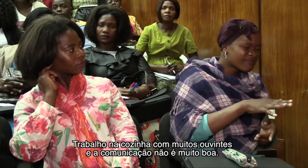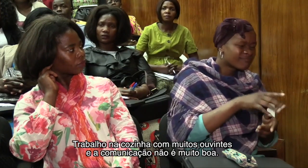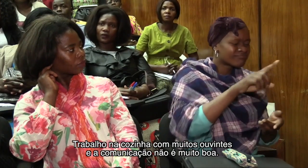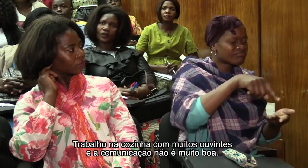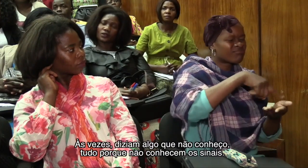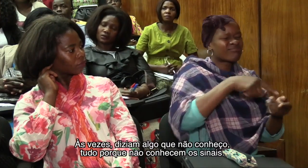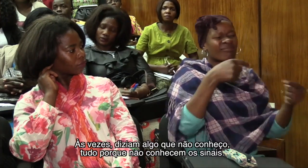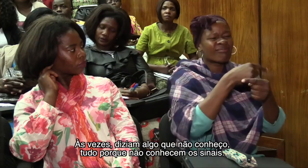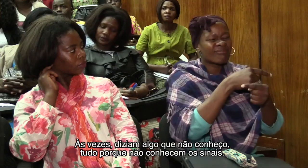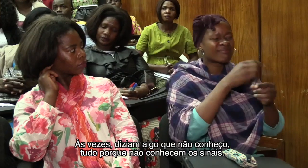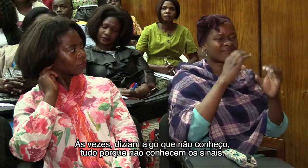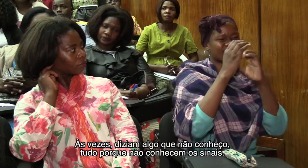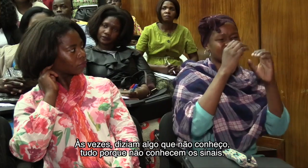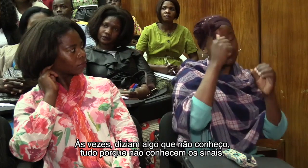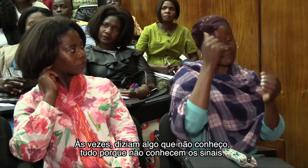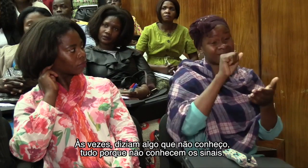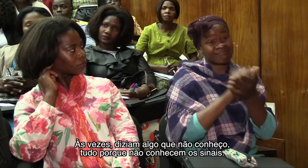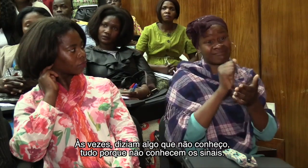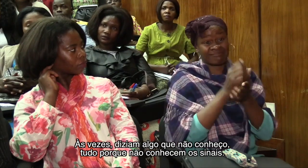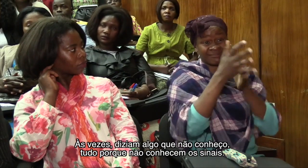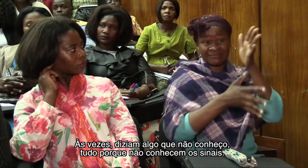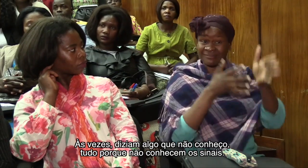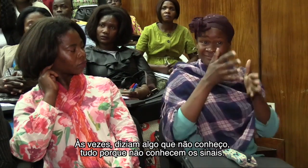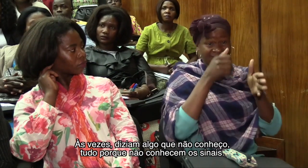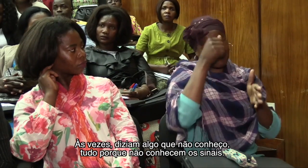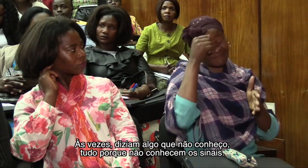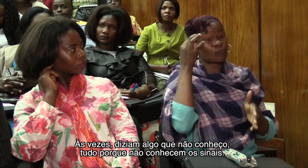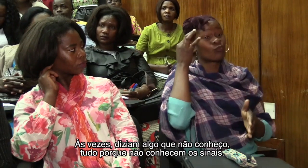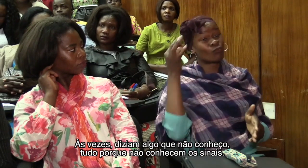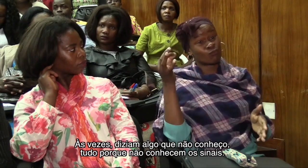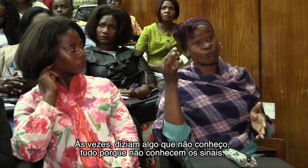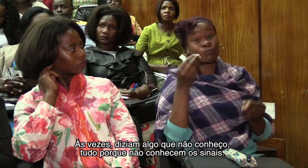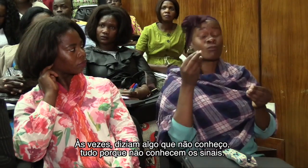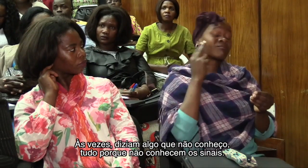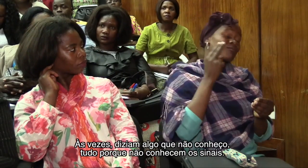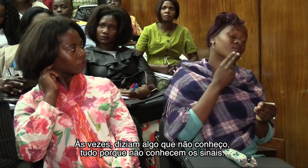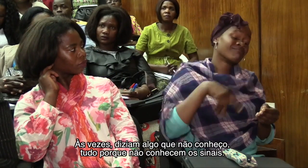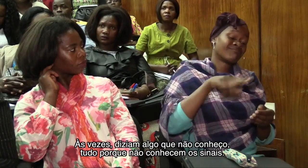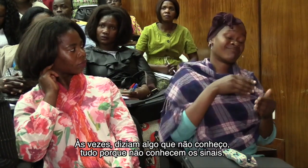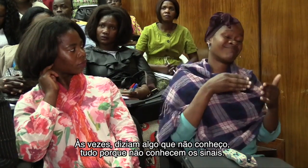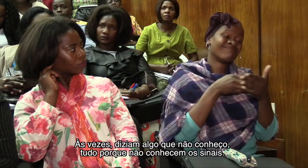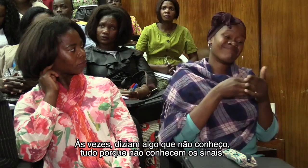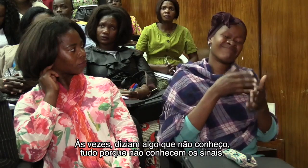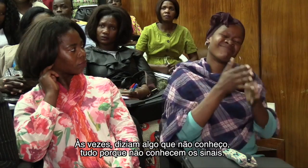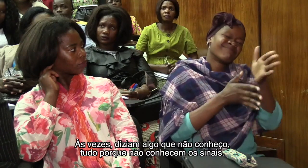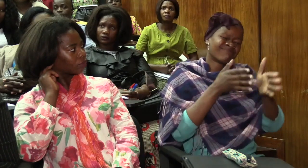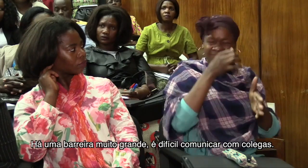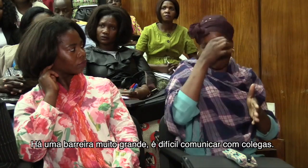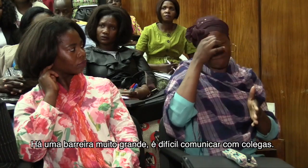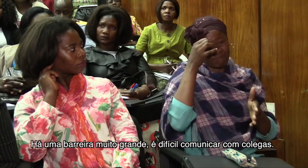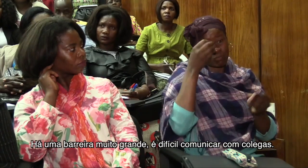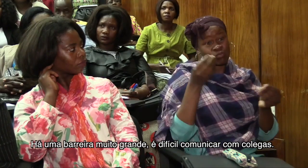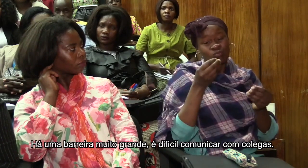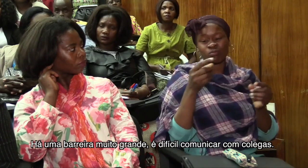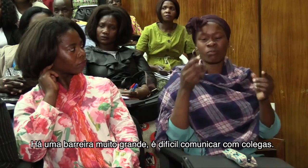boa. Às vezes eu dizia uma coisa que eu não percebia, mas por causa de não conheceram os sinais. Há